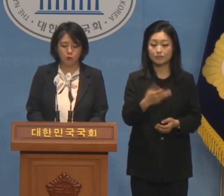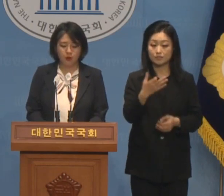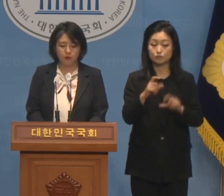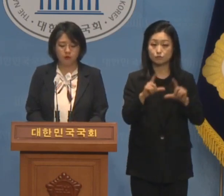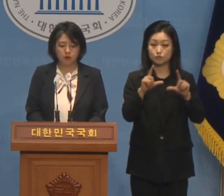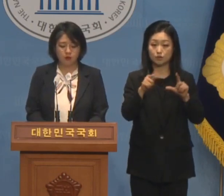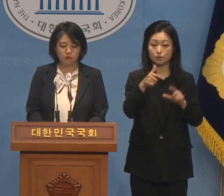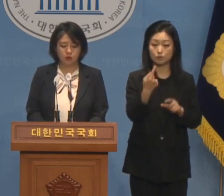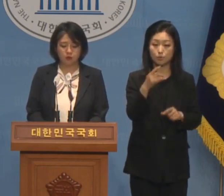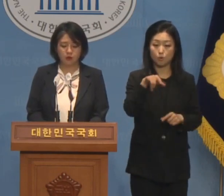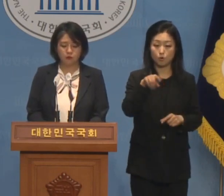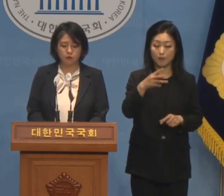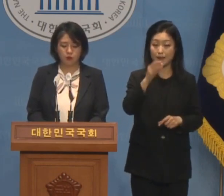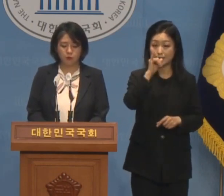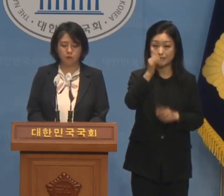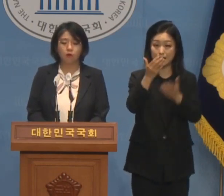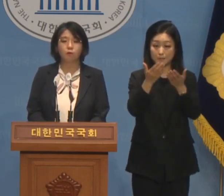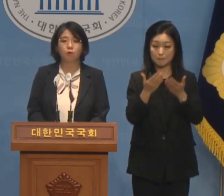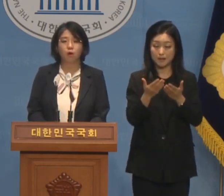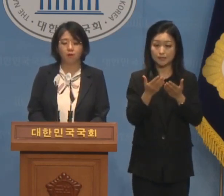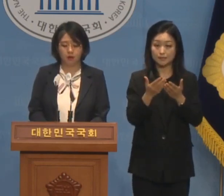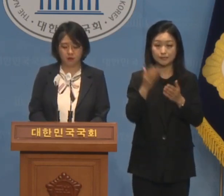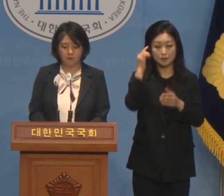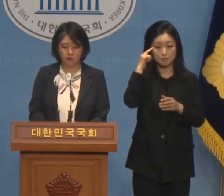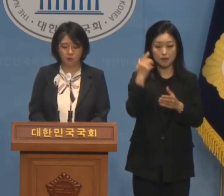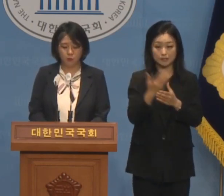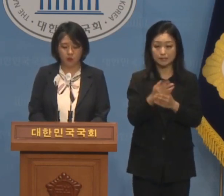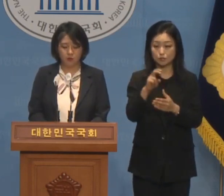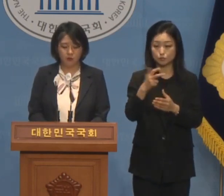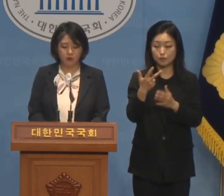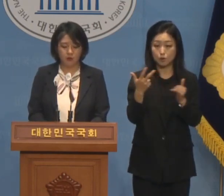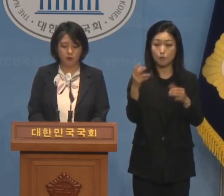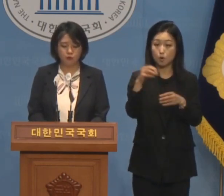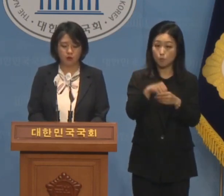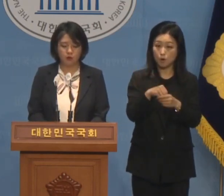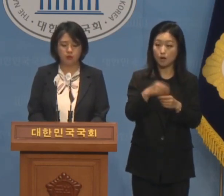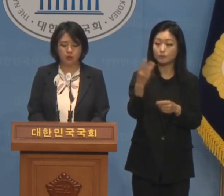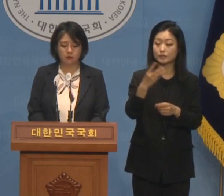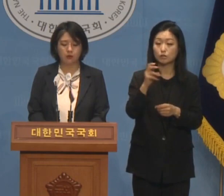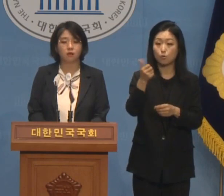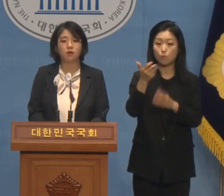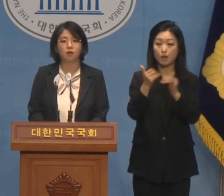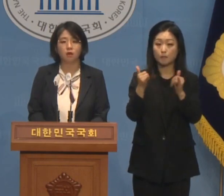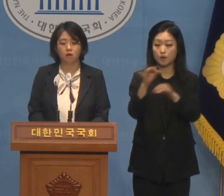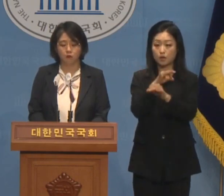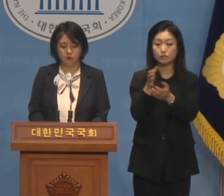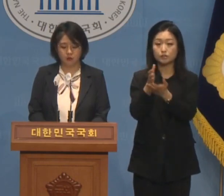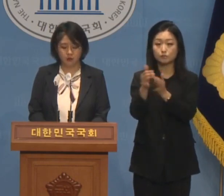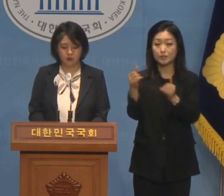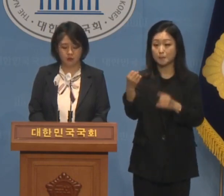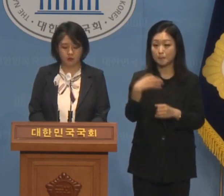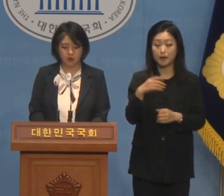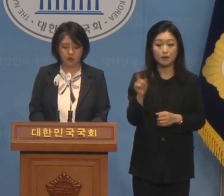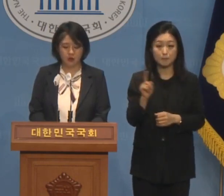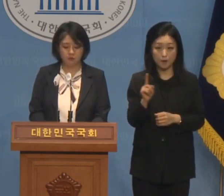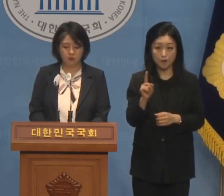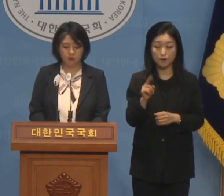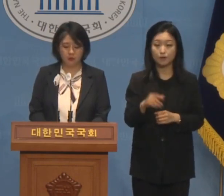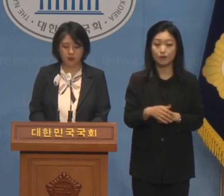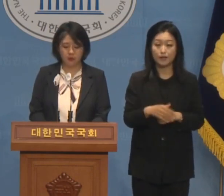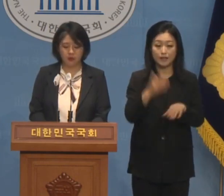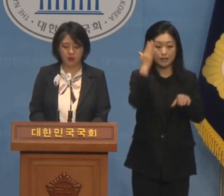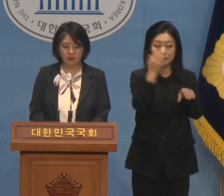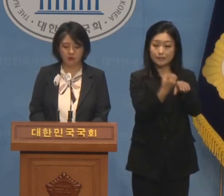2019년 노벨경제학상 수상자 27명을 포함한 3,500여 명의 미국 경제학자들이 월스트리트저널에